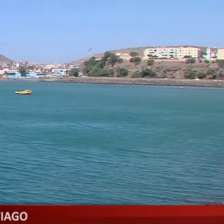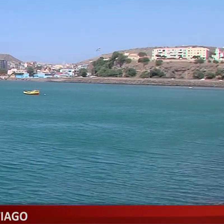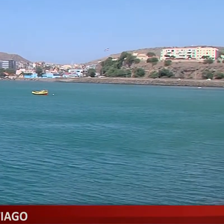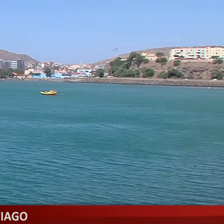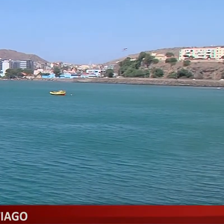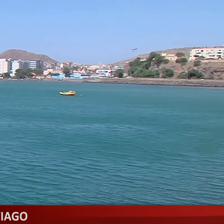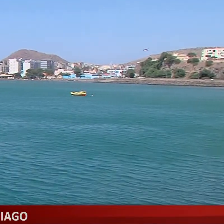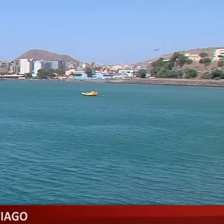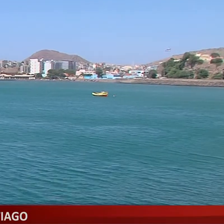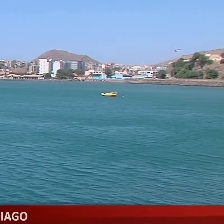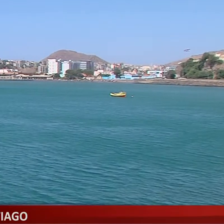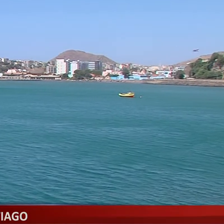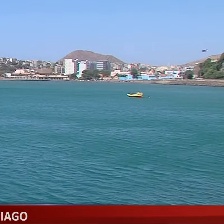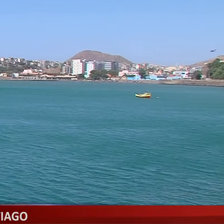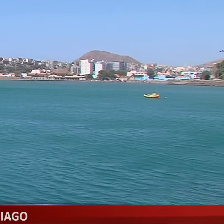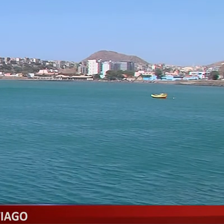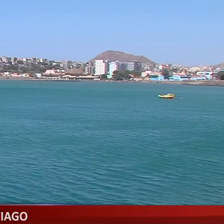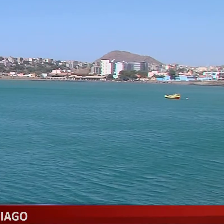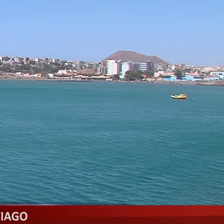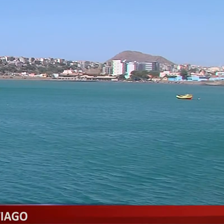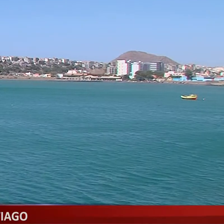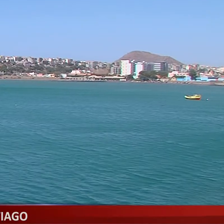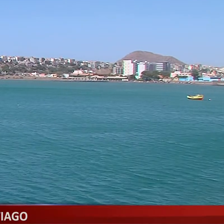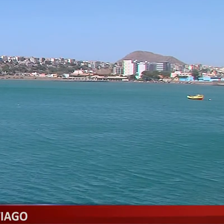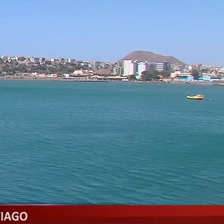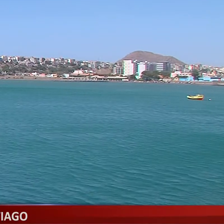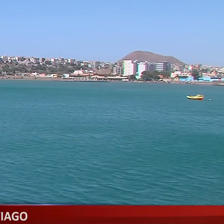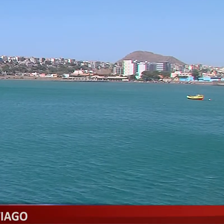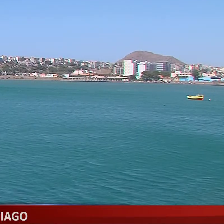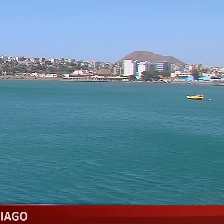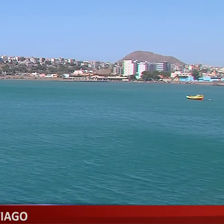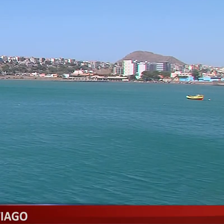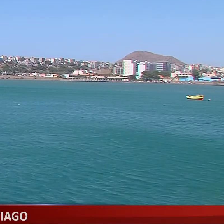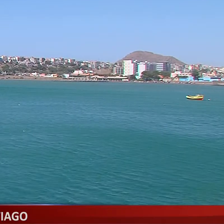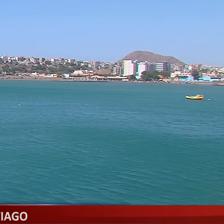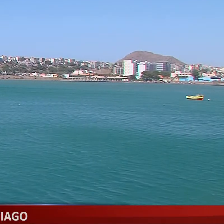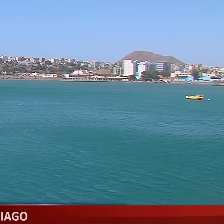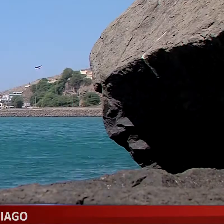33.840 casos recuperados, 305 óbitos, fazendo um total de